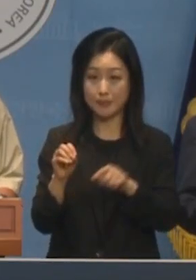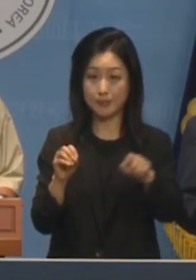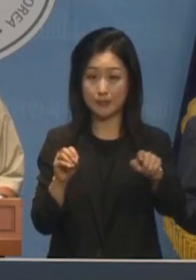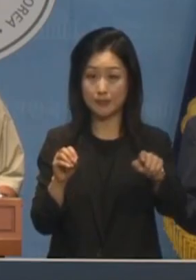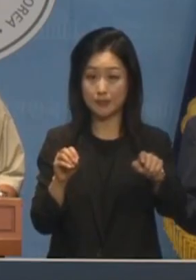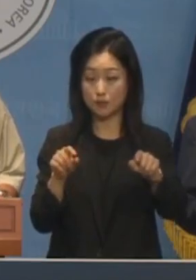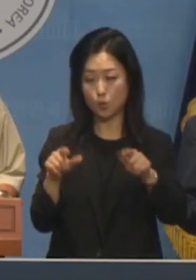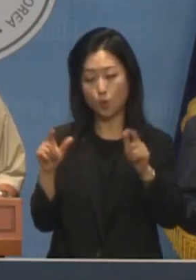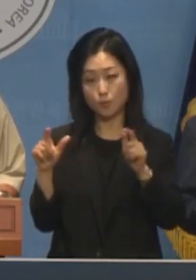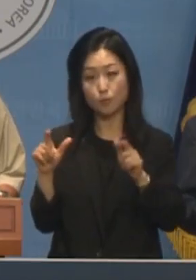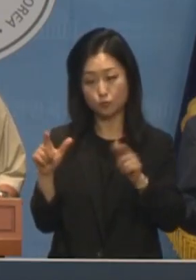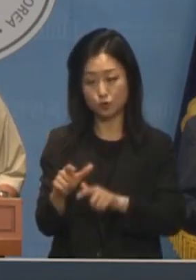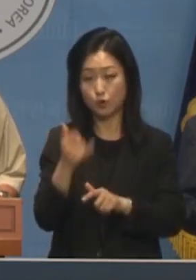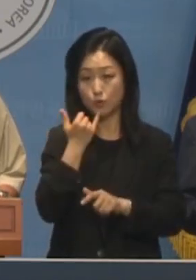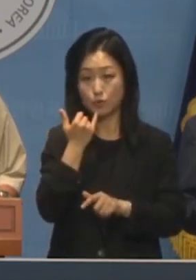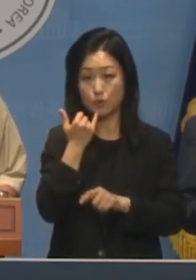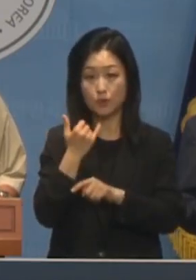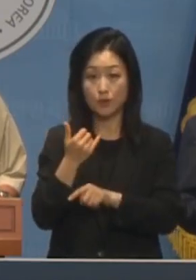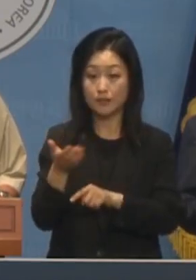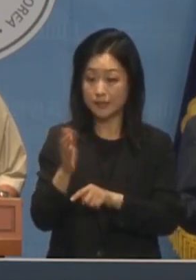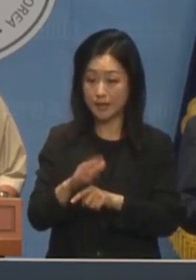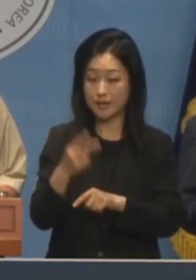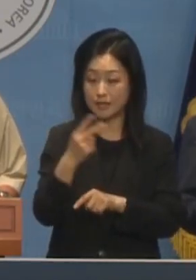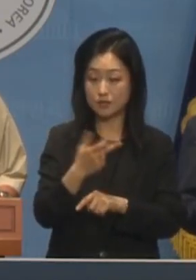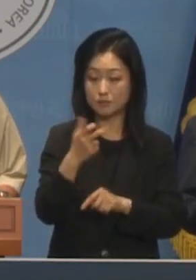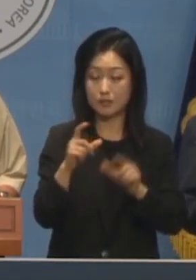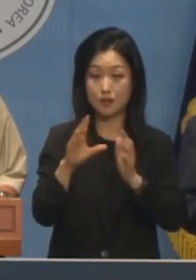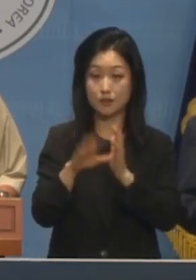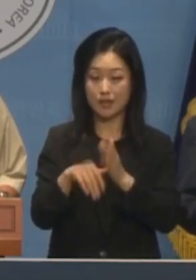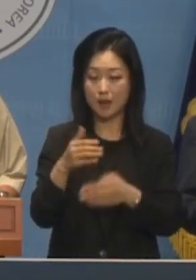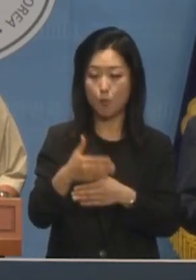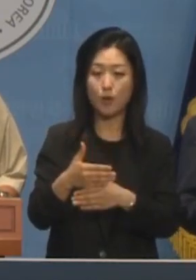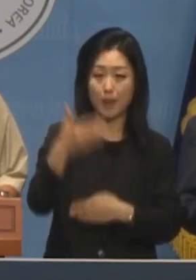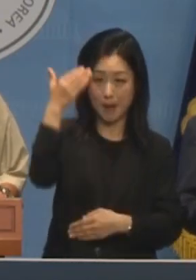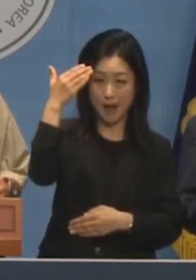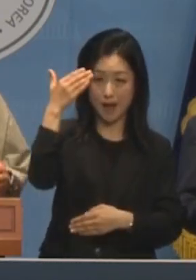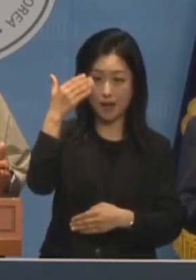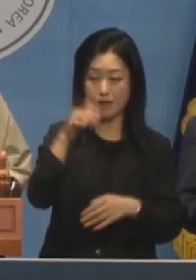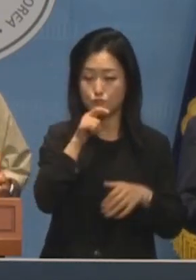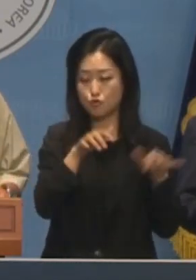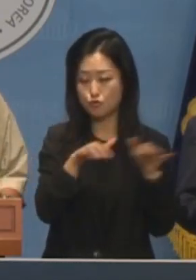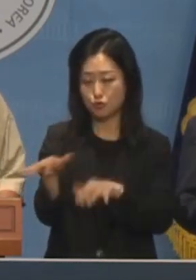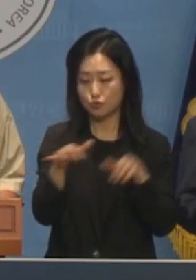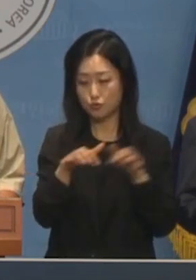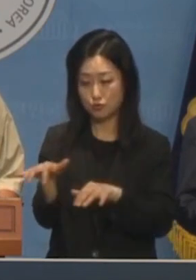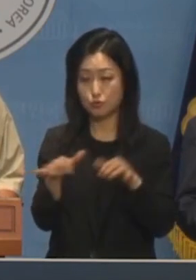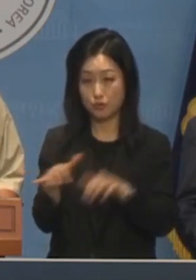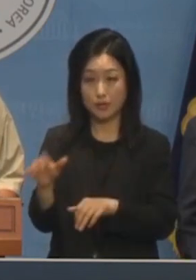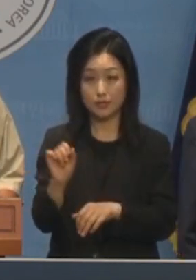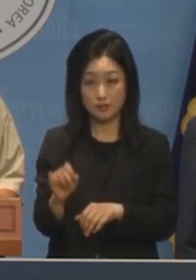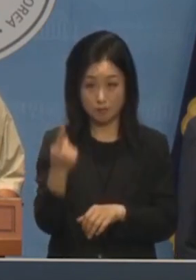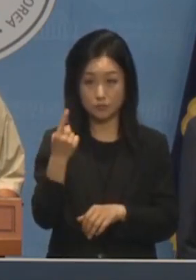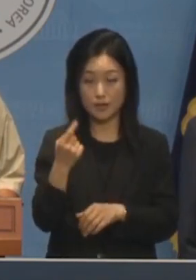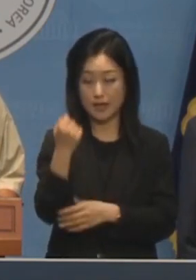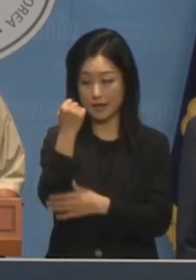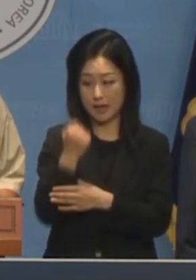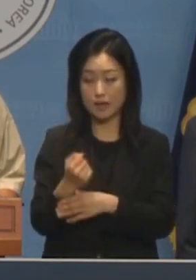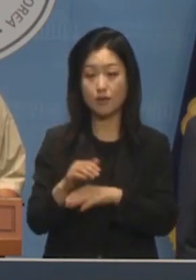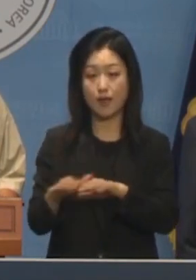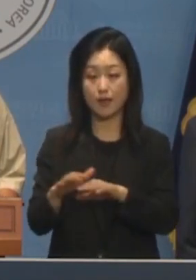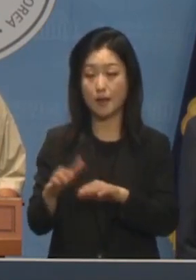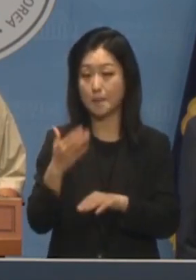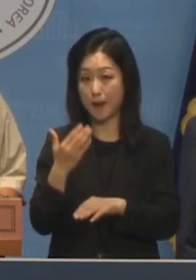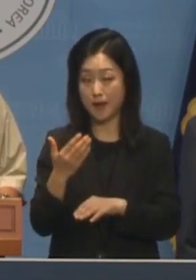그마저도 세종보 같은 경우에는 2017년 11월에 개방을 했기 때문에 유속이 확보된 상황이었기 때문에 그만큼 개선 상황을